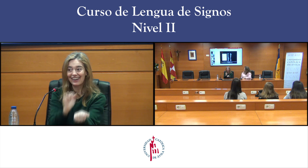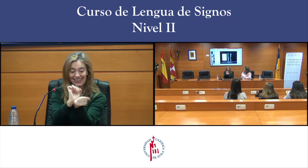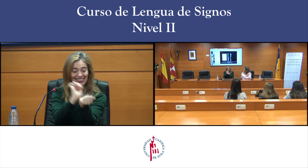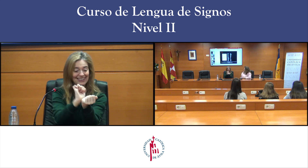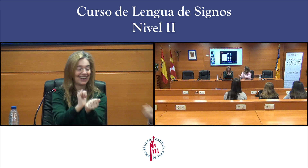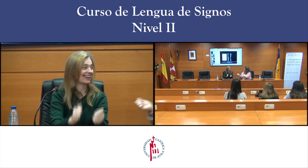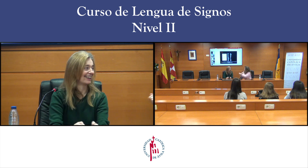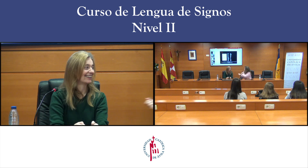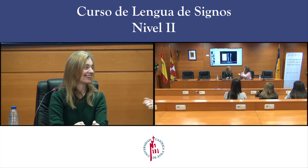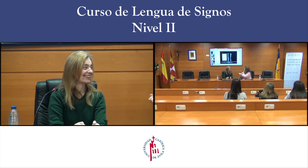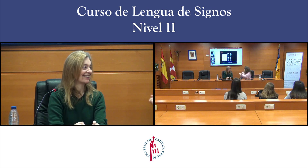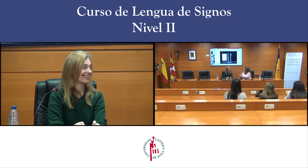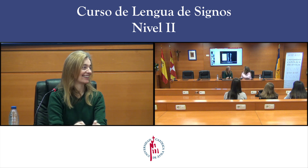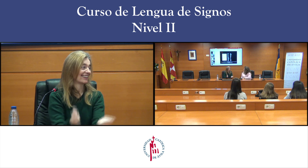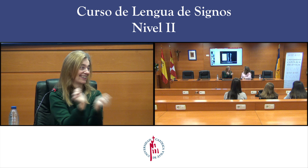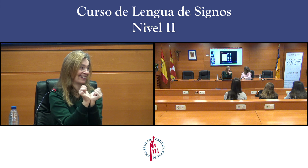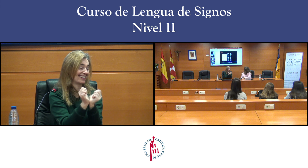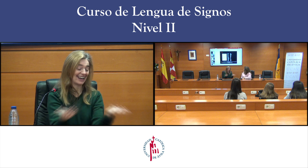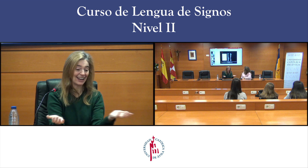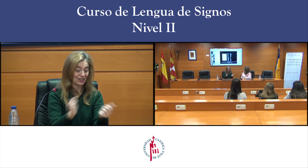como si pusiésemos unas esposas gracias